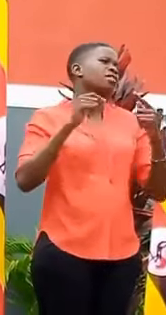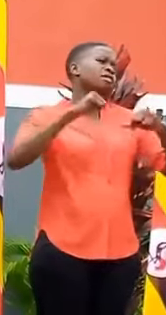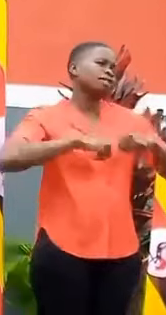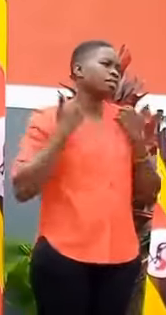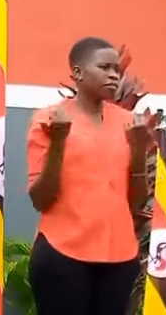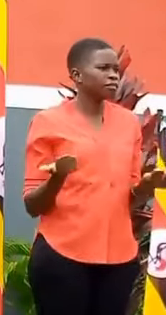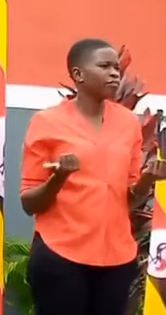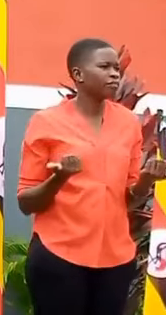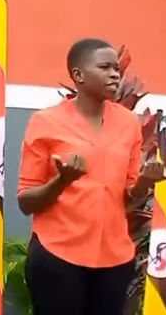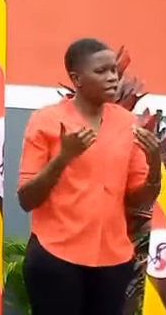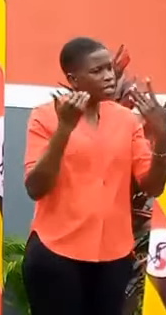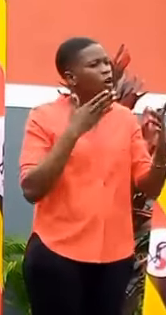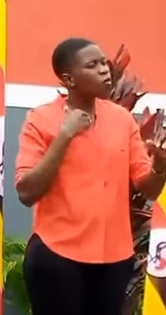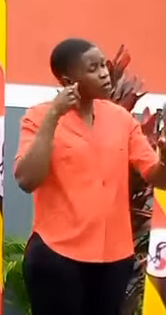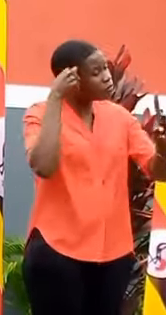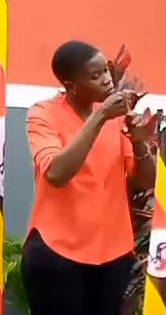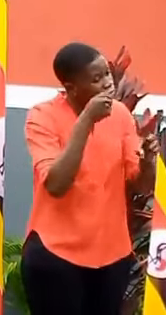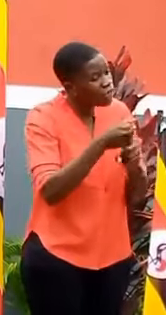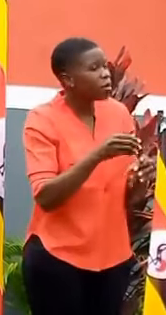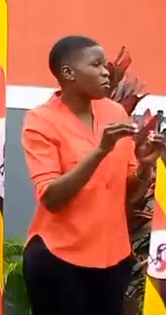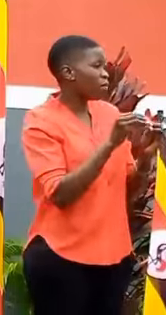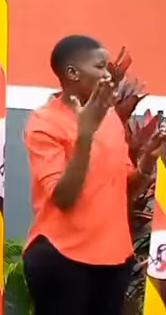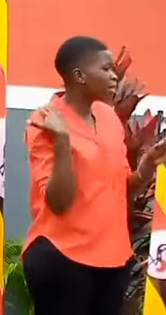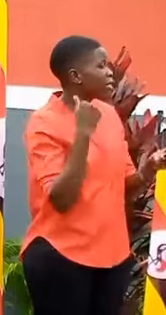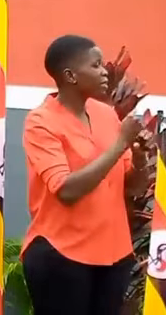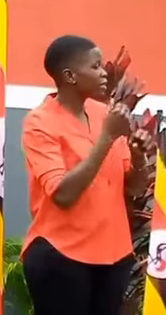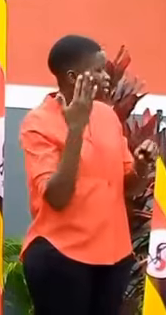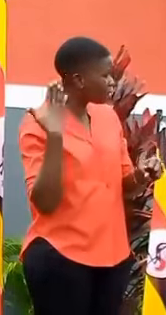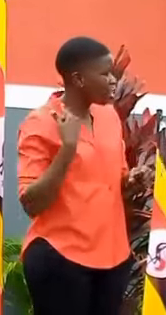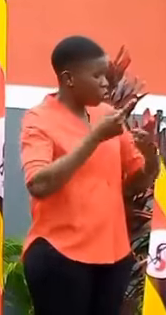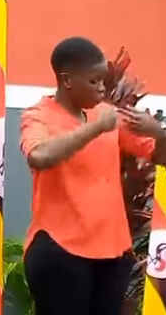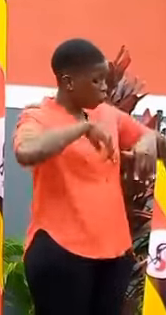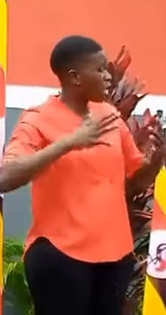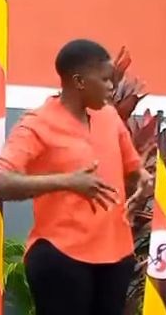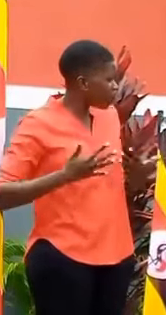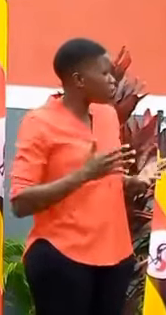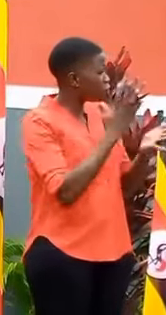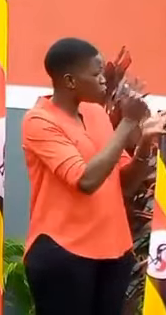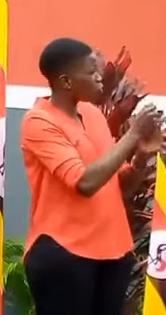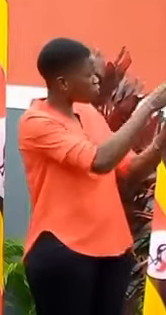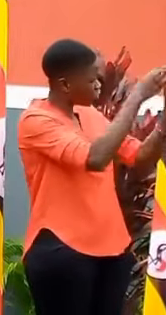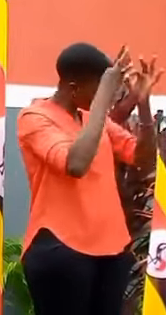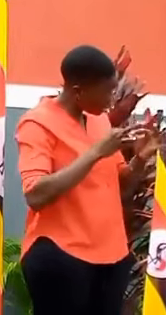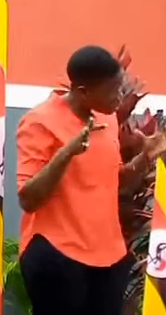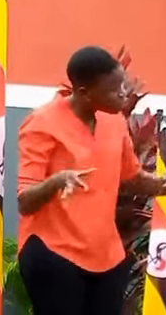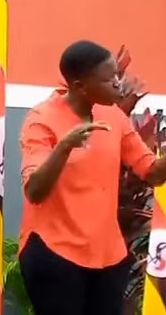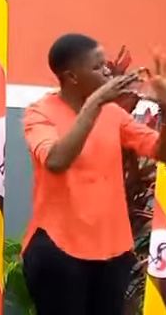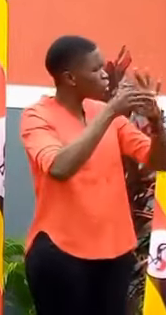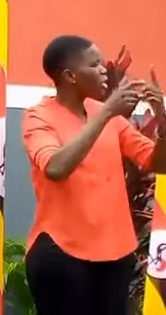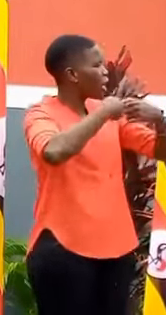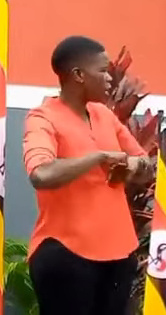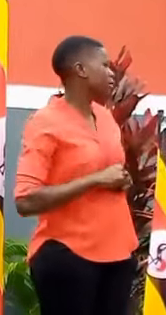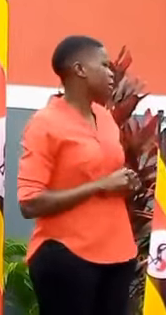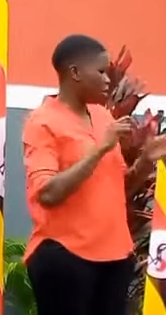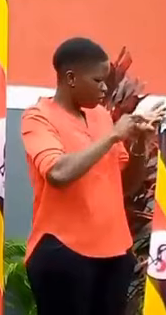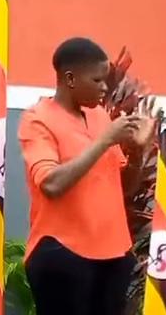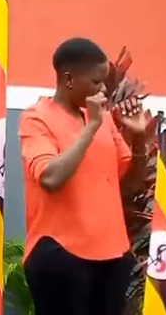so njagala okittaanya baganda bange nti kituwa essanyu okuba nti mutujoyinize tugenda kukola even much closely